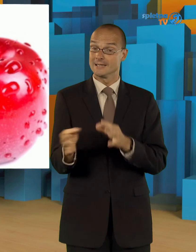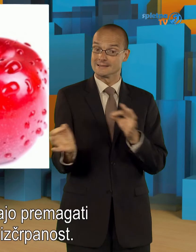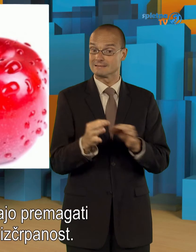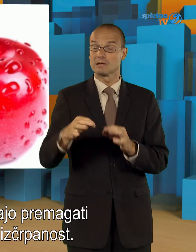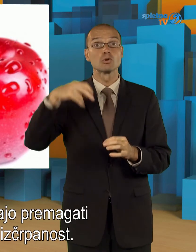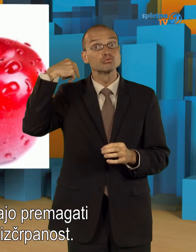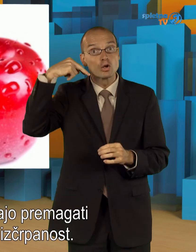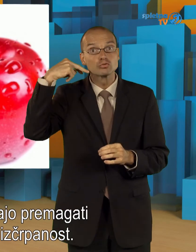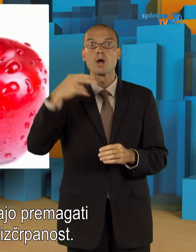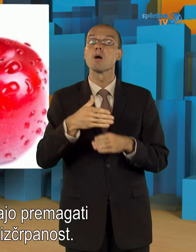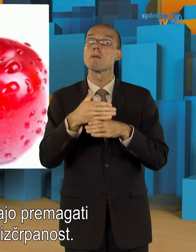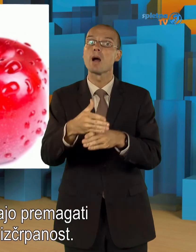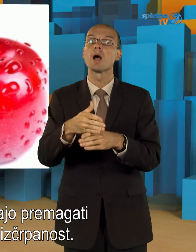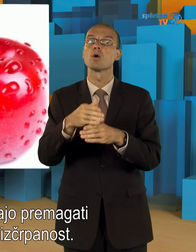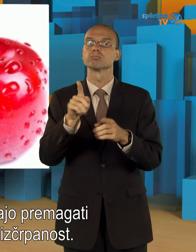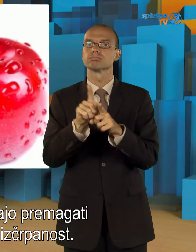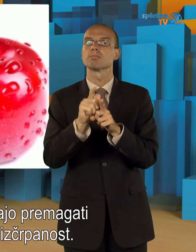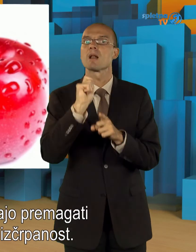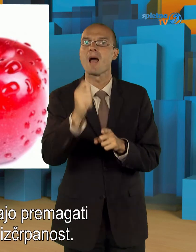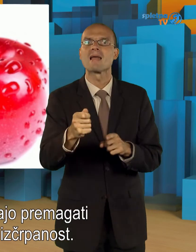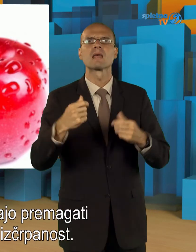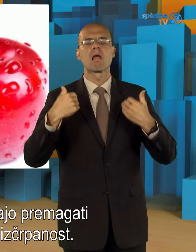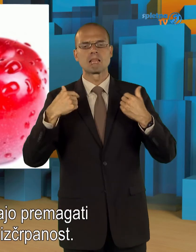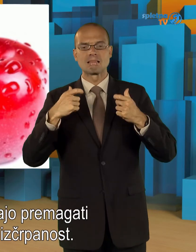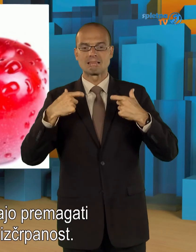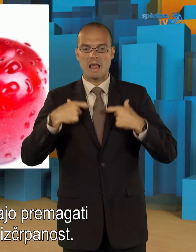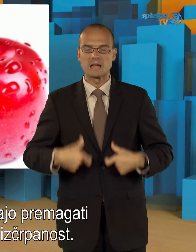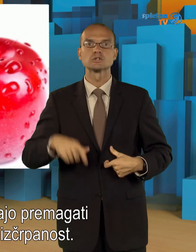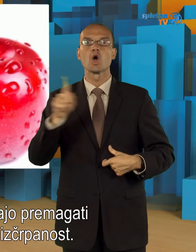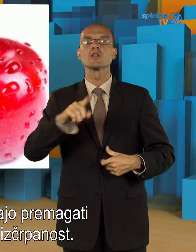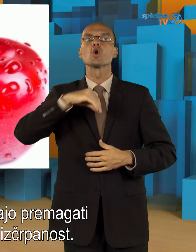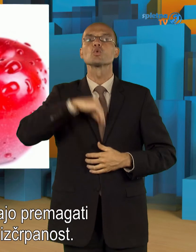Sveže češnje pomagajo premagati telesno in duševno izčrpanost.